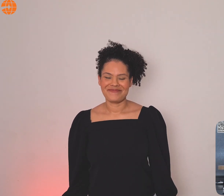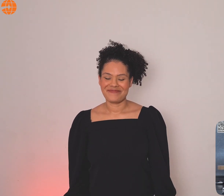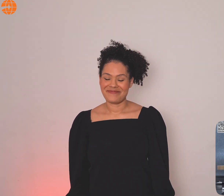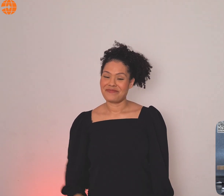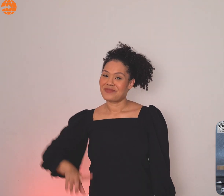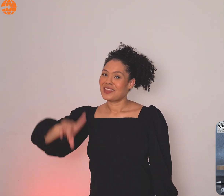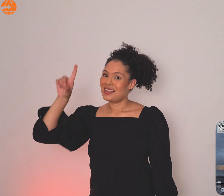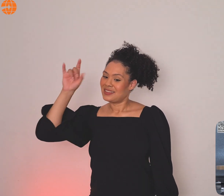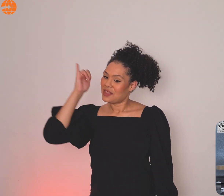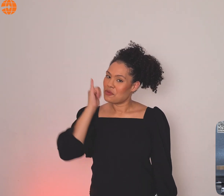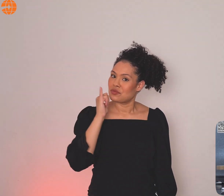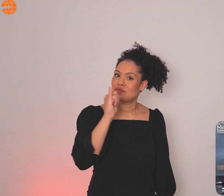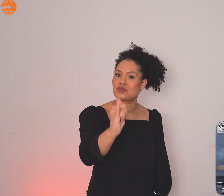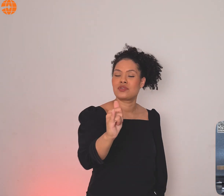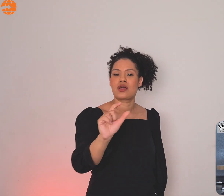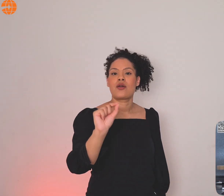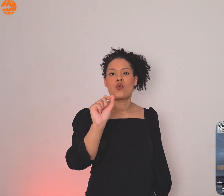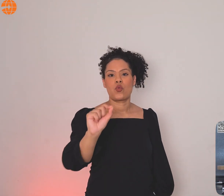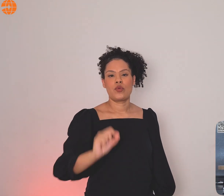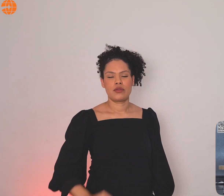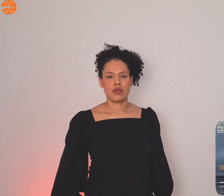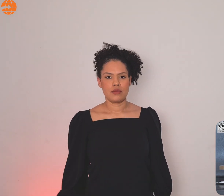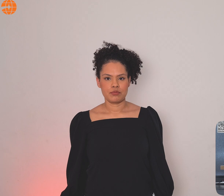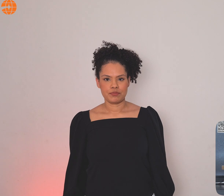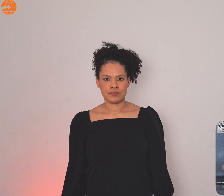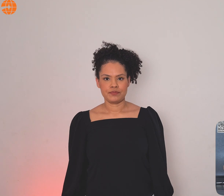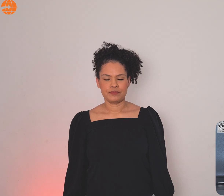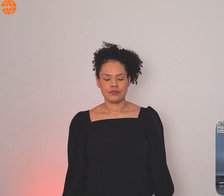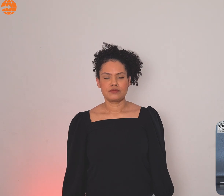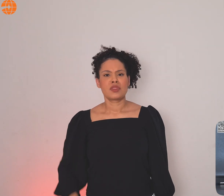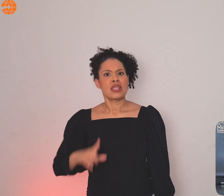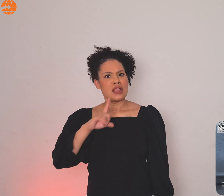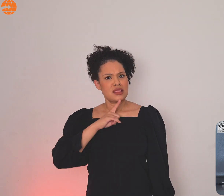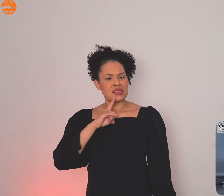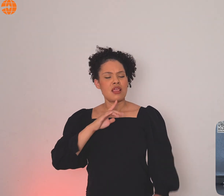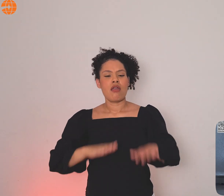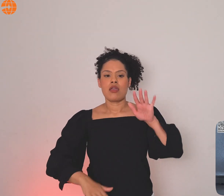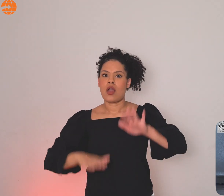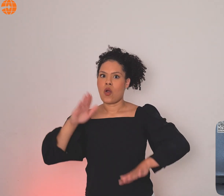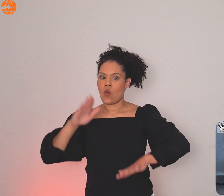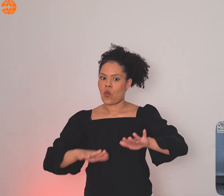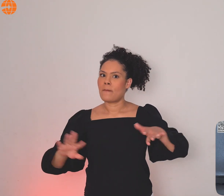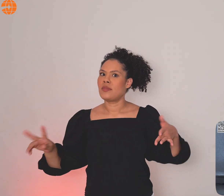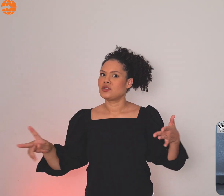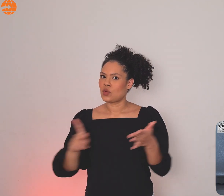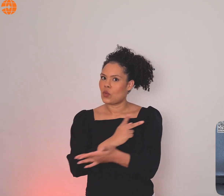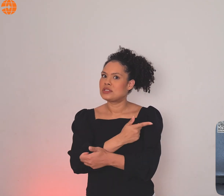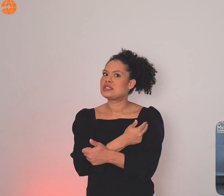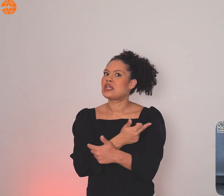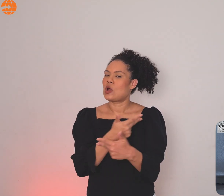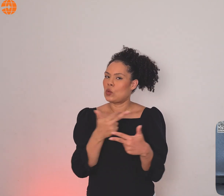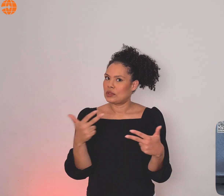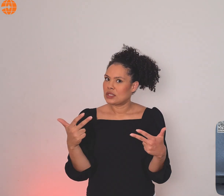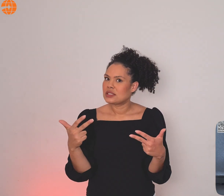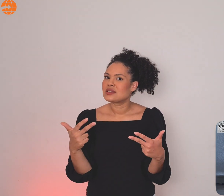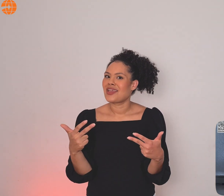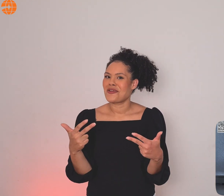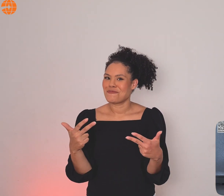Deus está mandando te dizer que tem mares que vão abrir diante de você quando você começar a marchar.